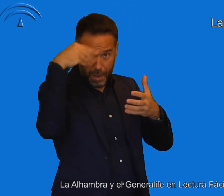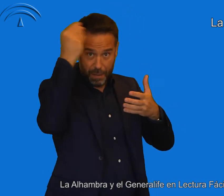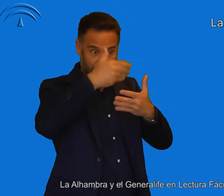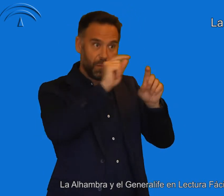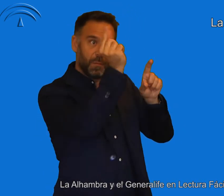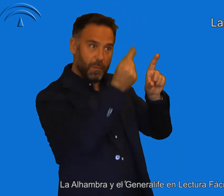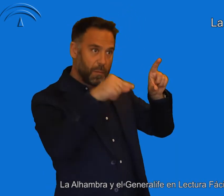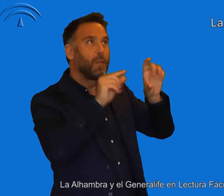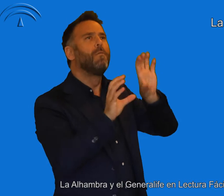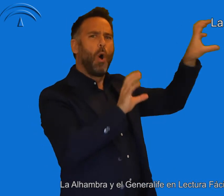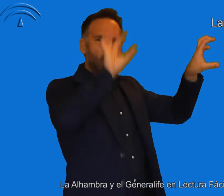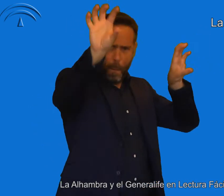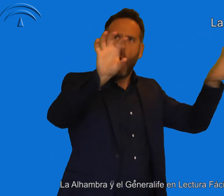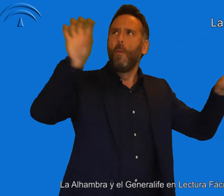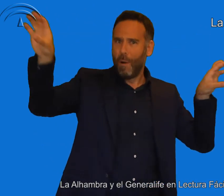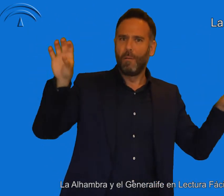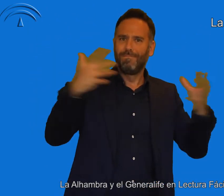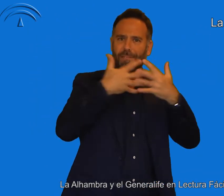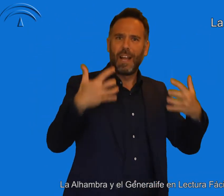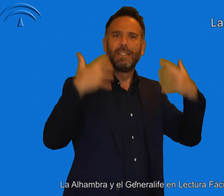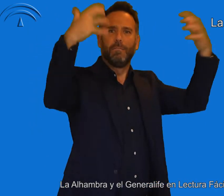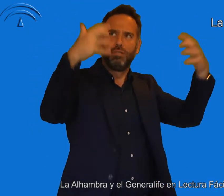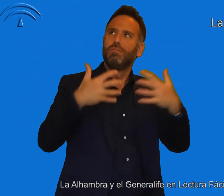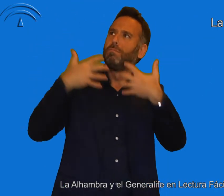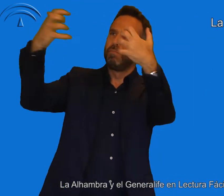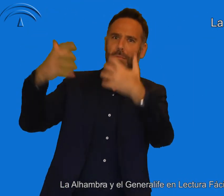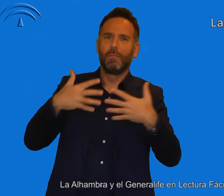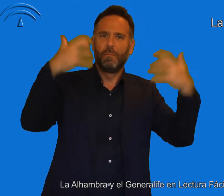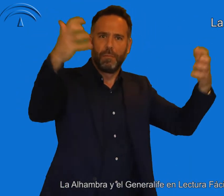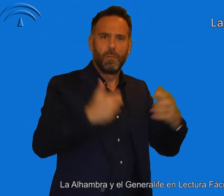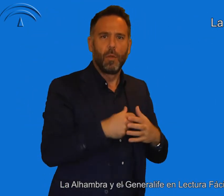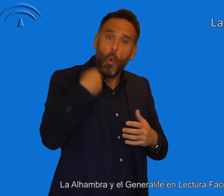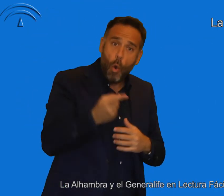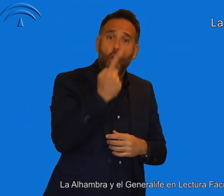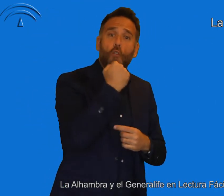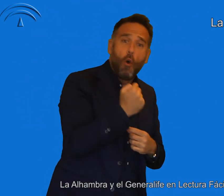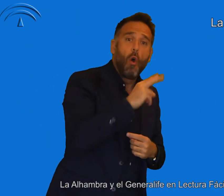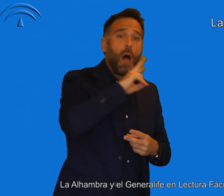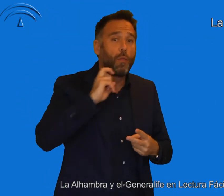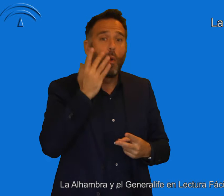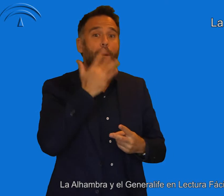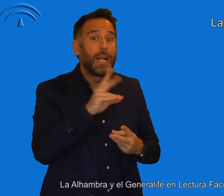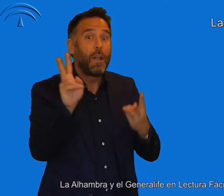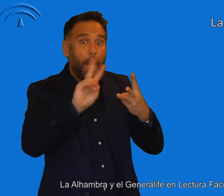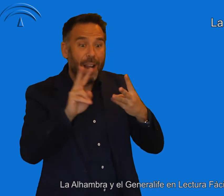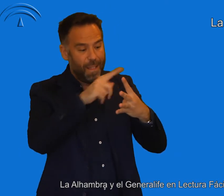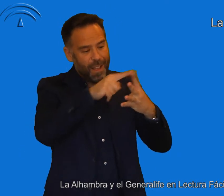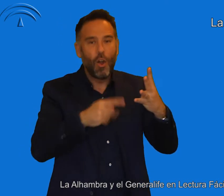Es la frase más escrita en los muros de la Alhambra. Después coloreaban todos los motivos decorativos: